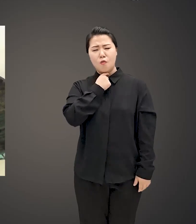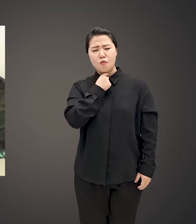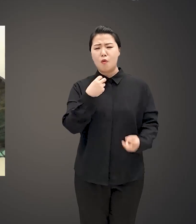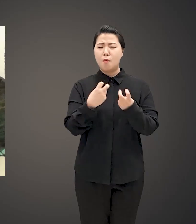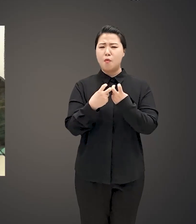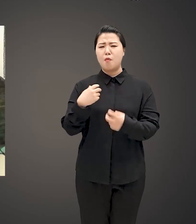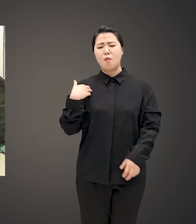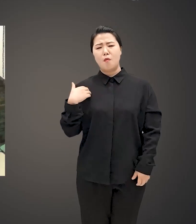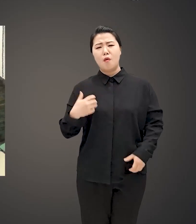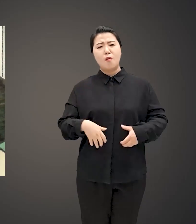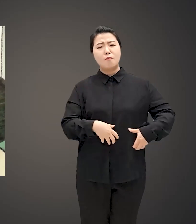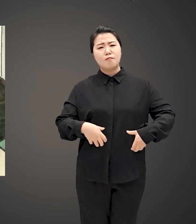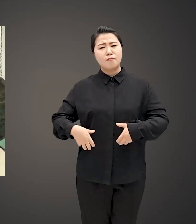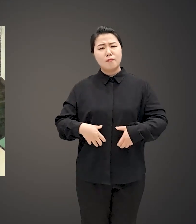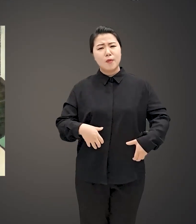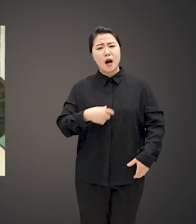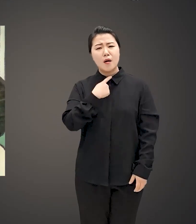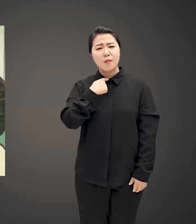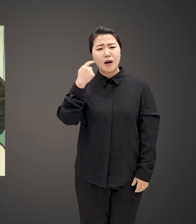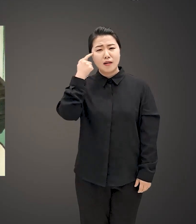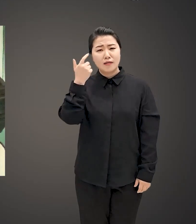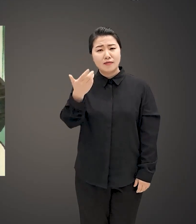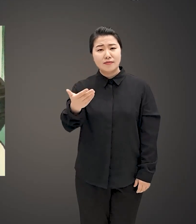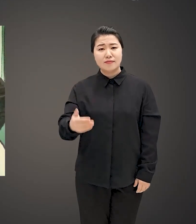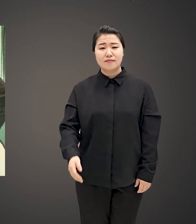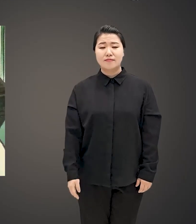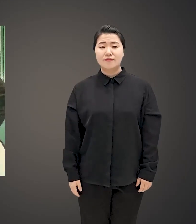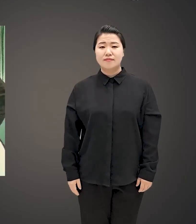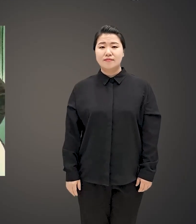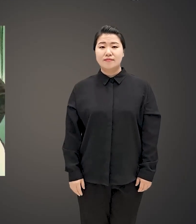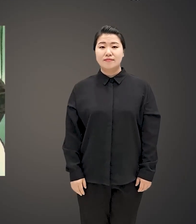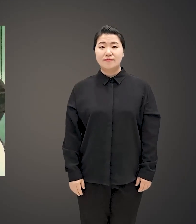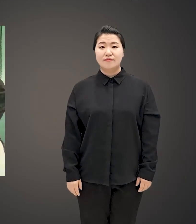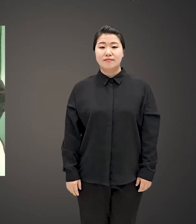싶지만 어떻게 다가가야 하는지 몰라 머뭇거려 본 적이 있나요?